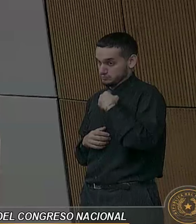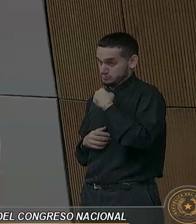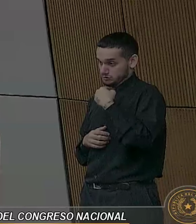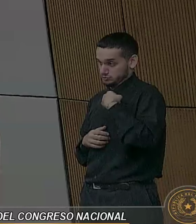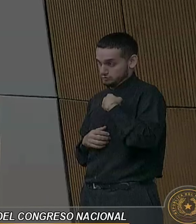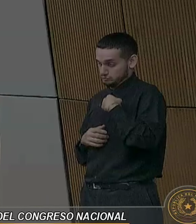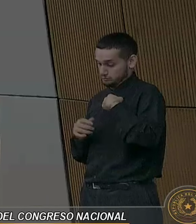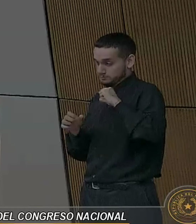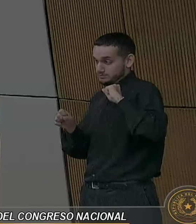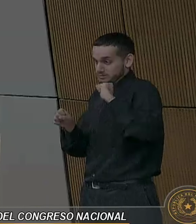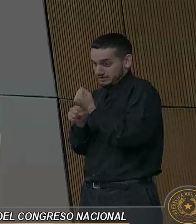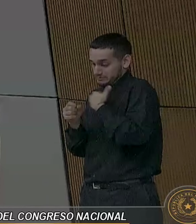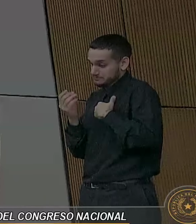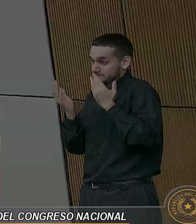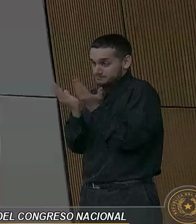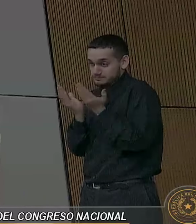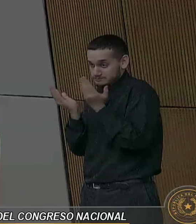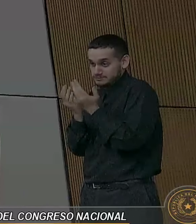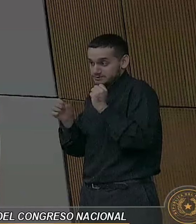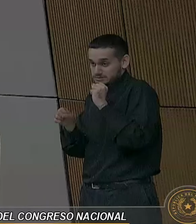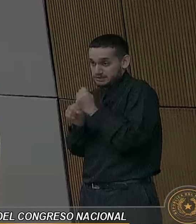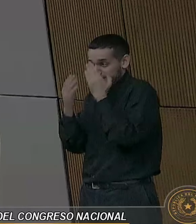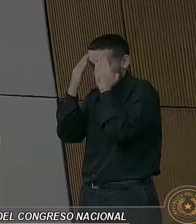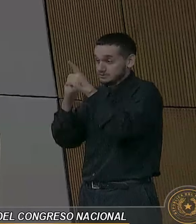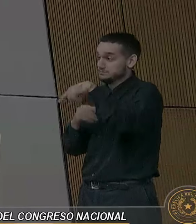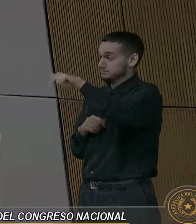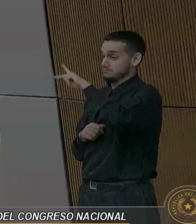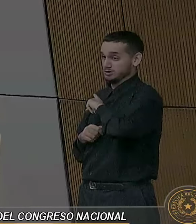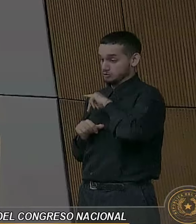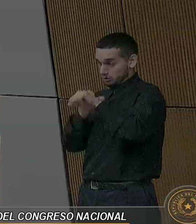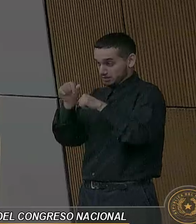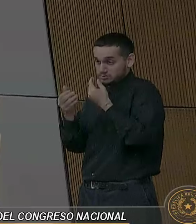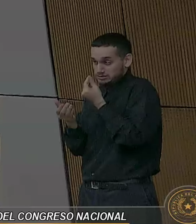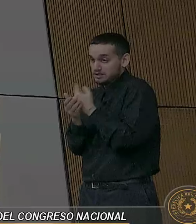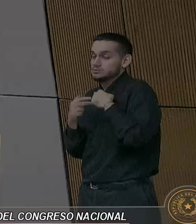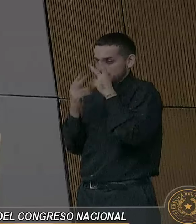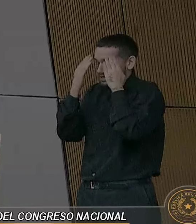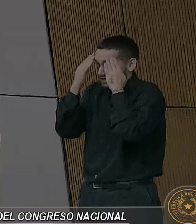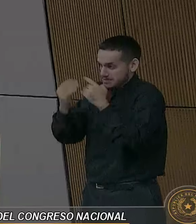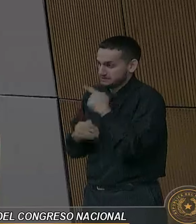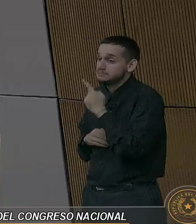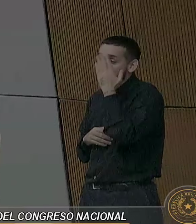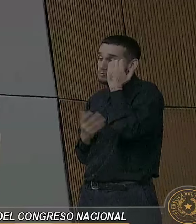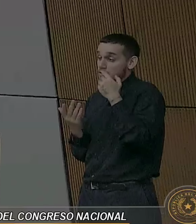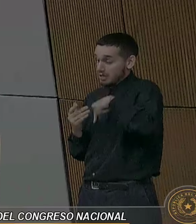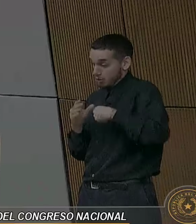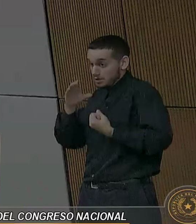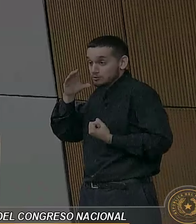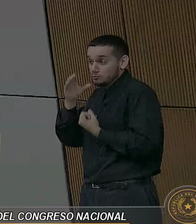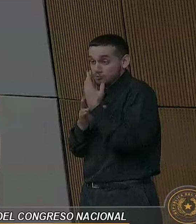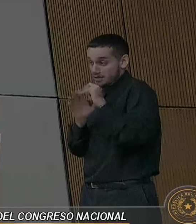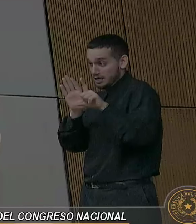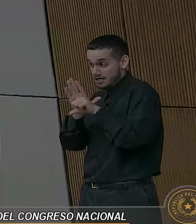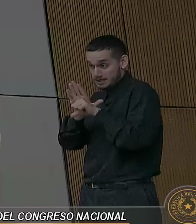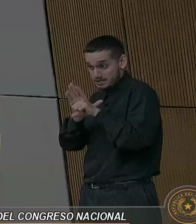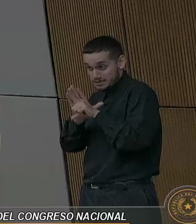mis congratulaciones a la gente que están enfrente de esta organización, porque a partir de esto se